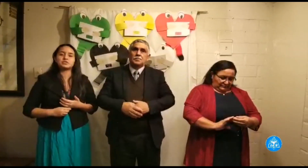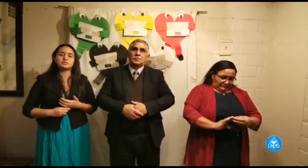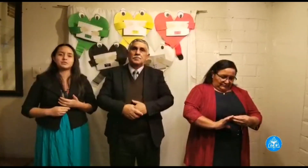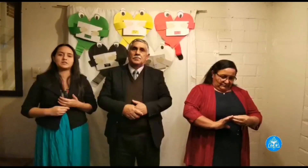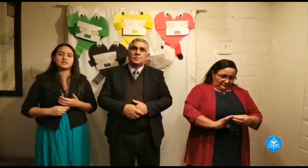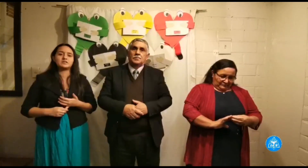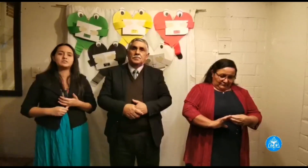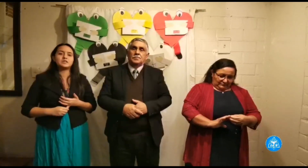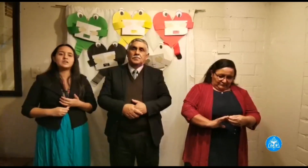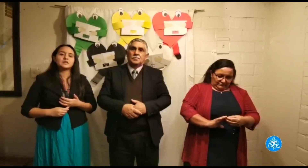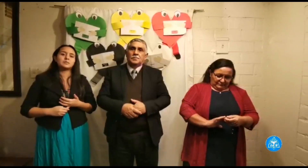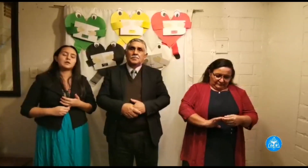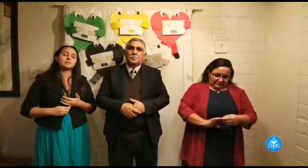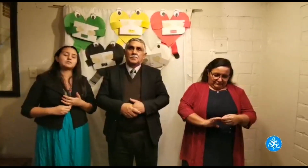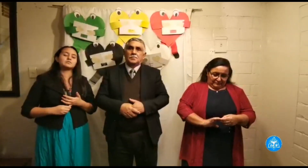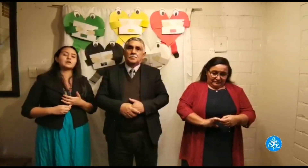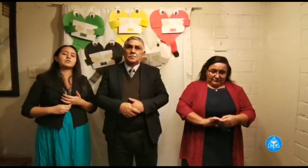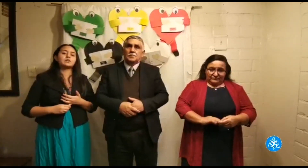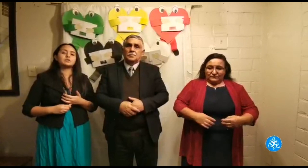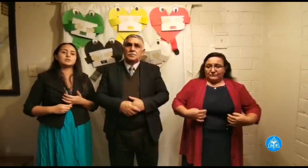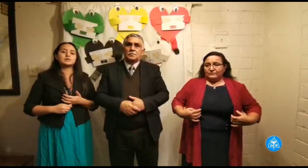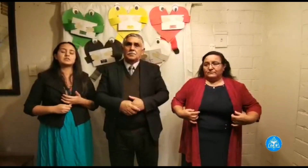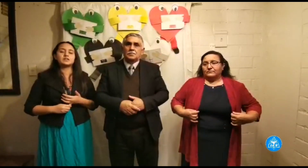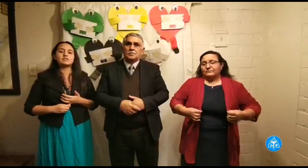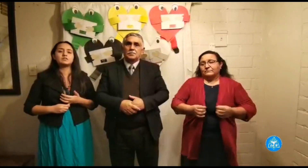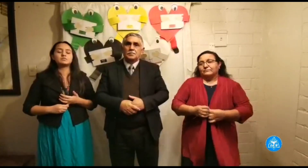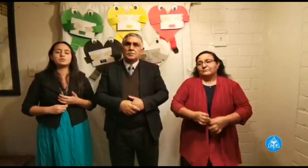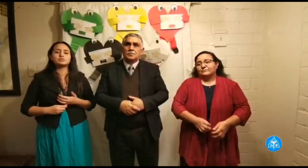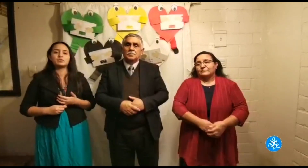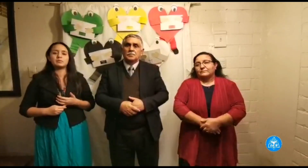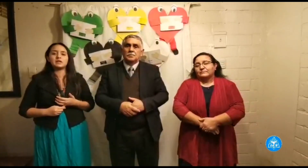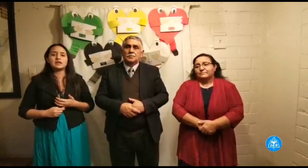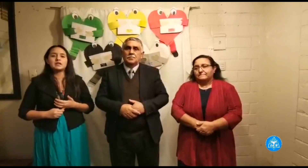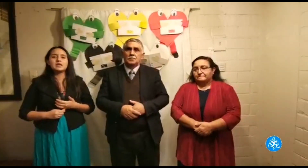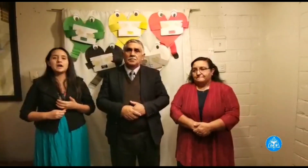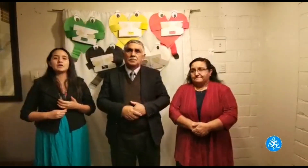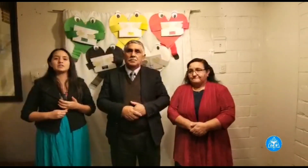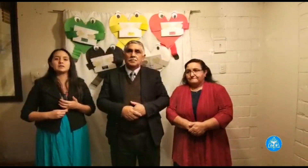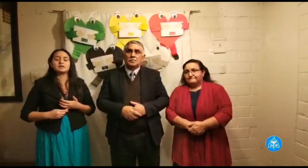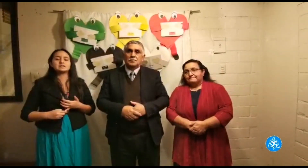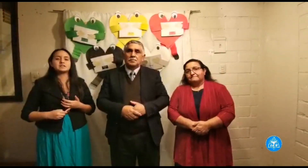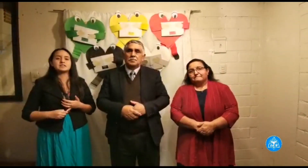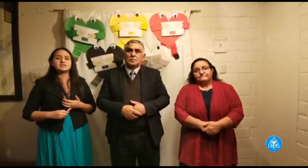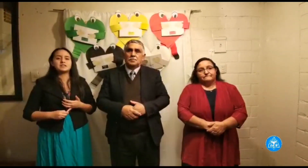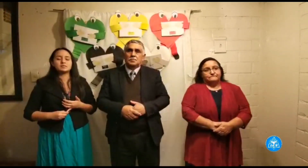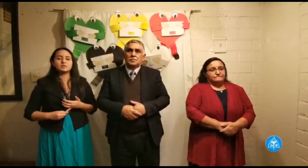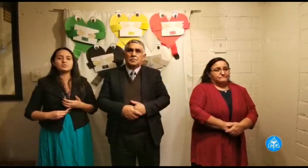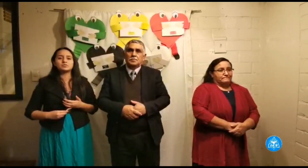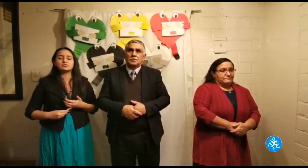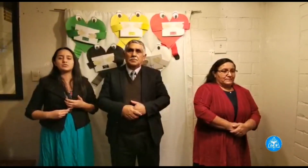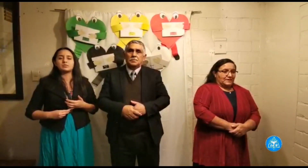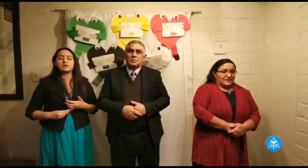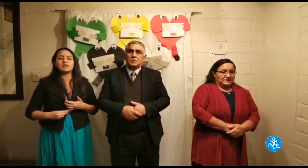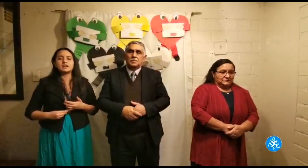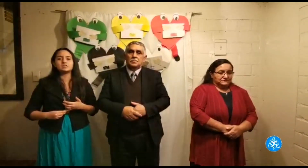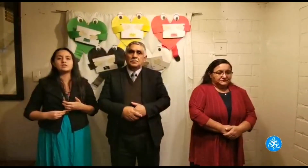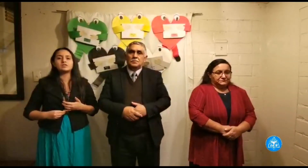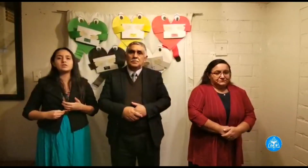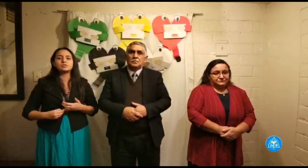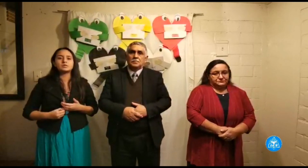coros visualizados. También le mando un saludo a nuestro pastor David junto a su familia, a nuestra hermana Sandrita también junto a su familia y a todo el grupo